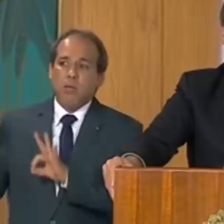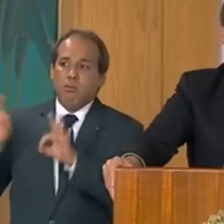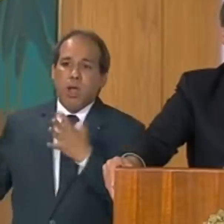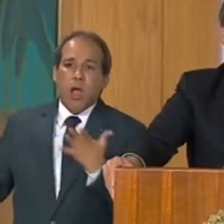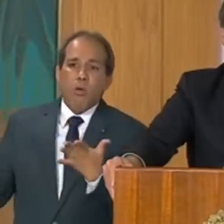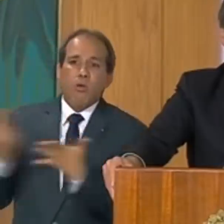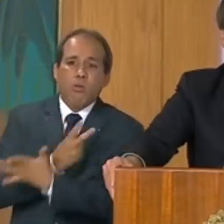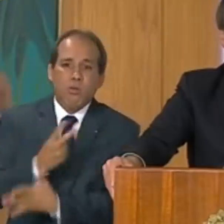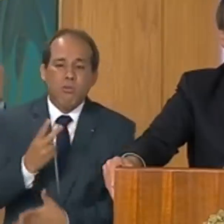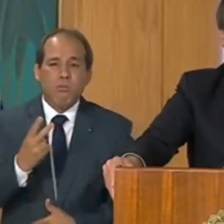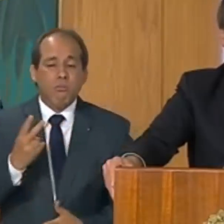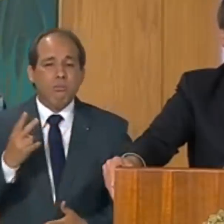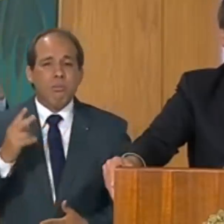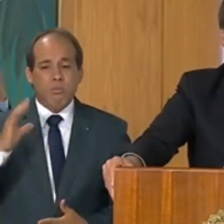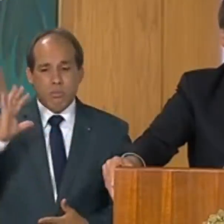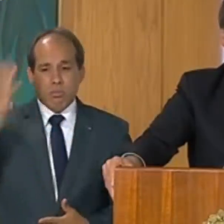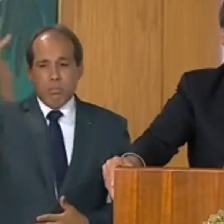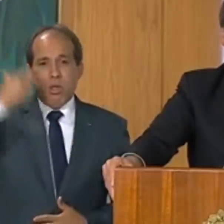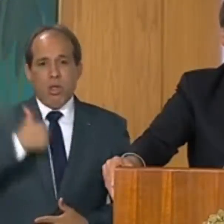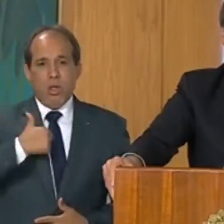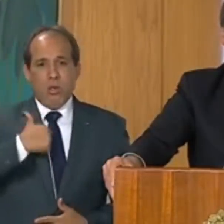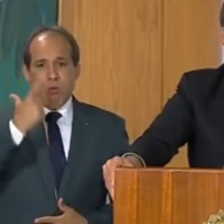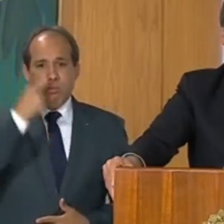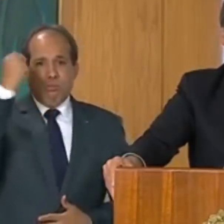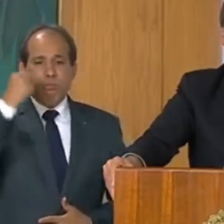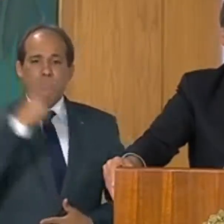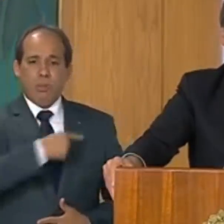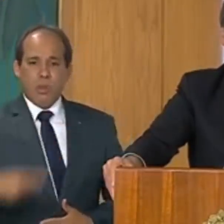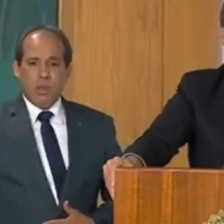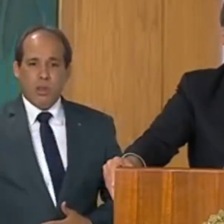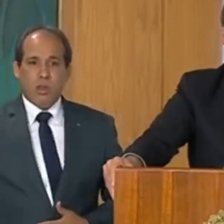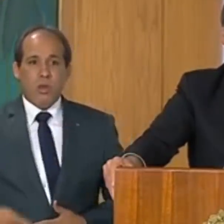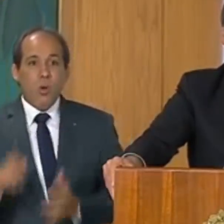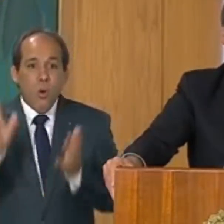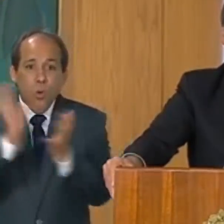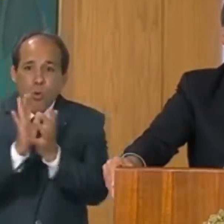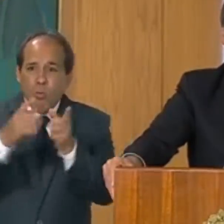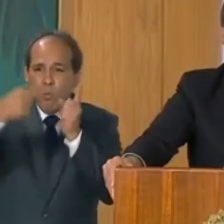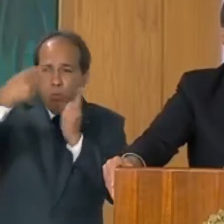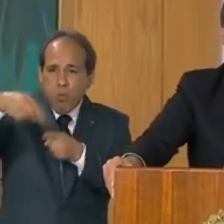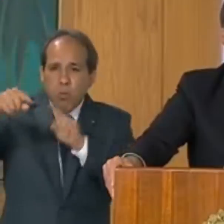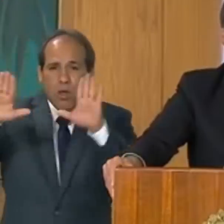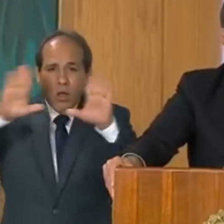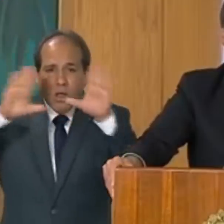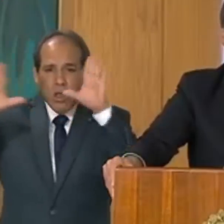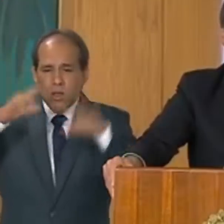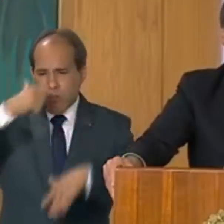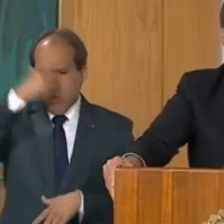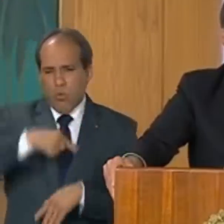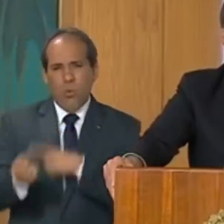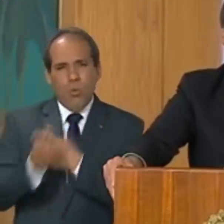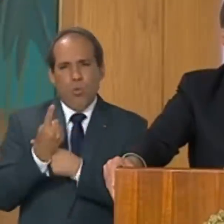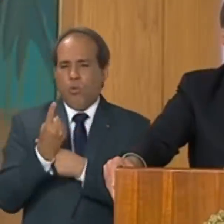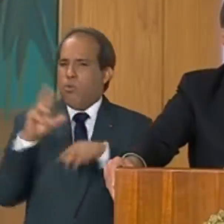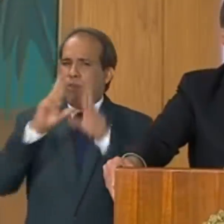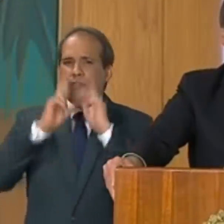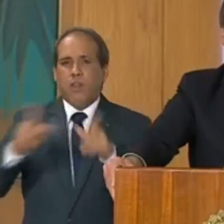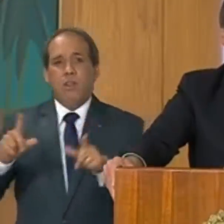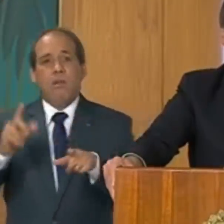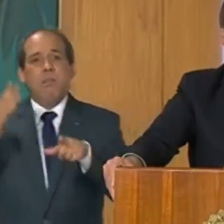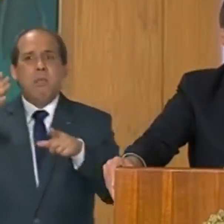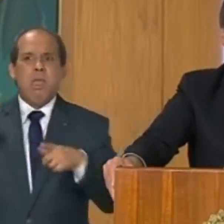Naquele quadro que estava lá, eu tenho certeza que eu era o único diferente. Cada um interprete como bem entender, se é para melhor ou